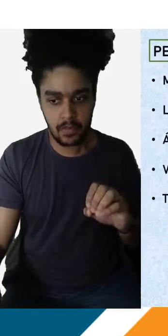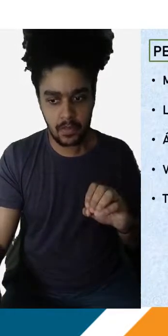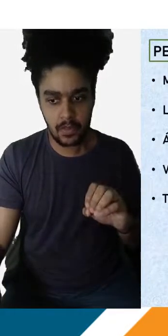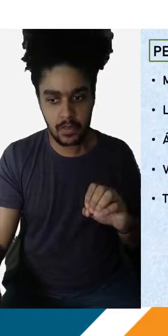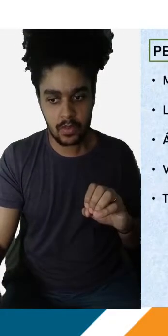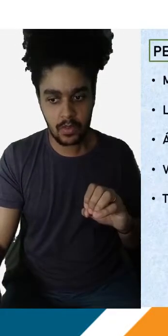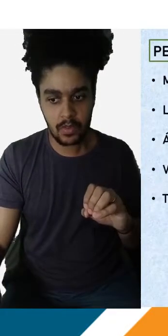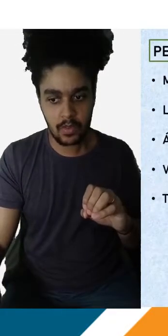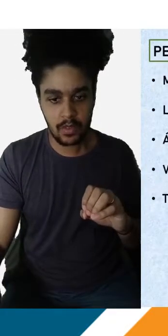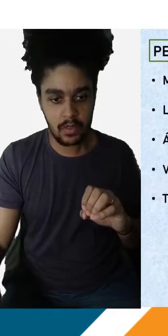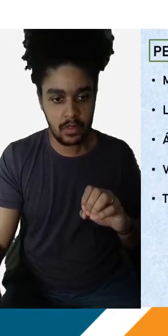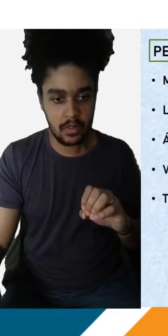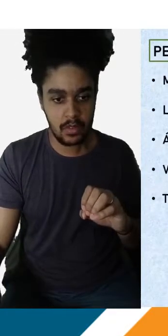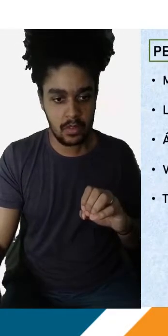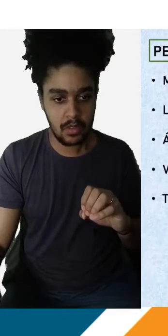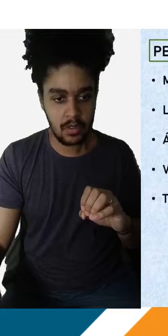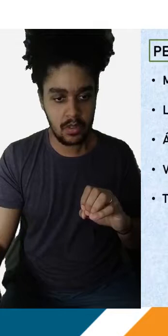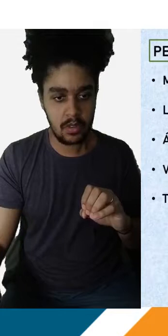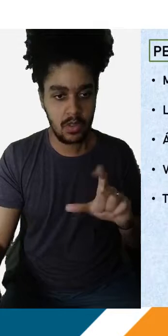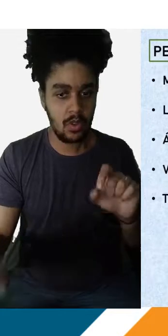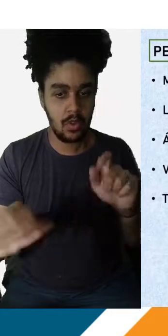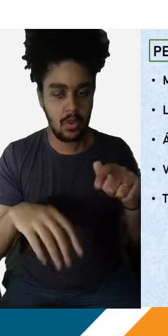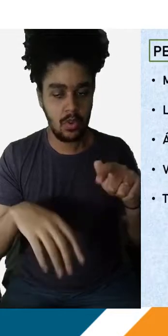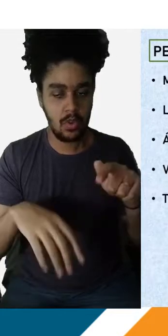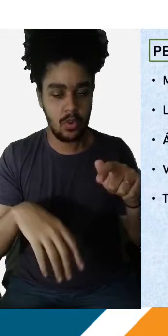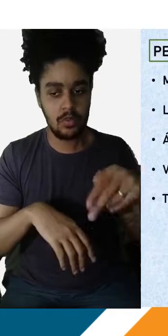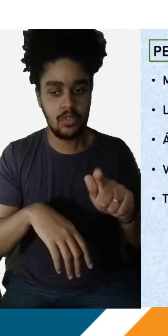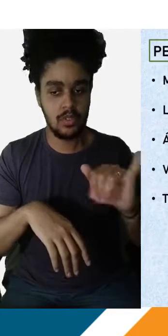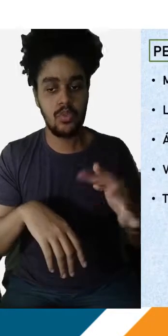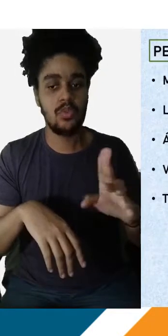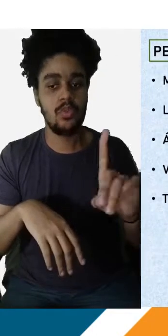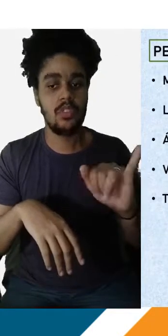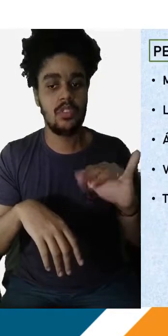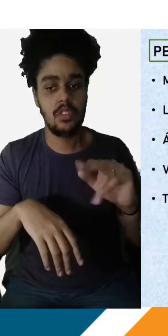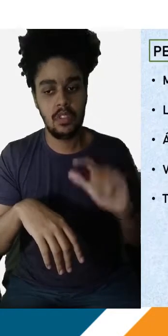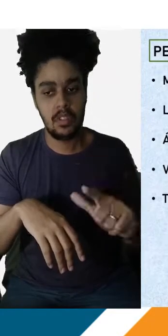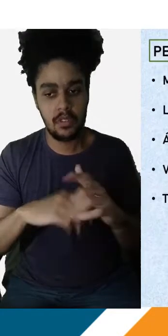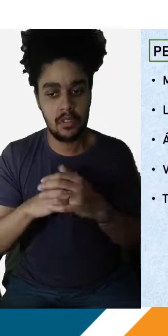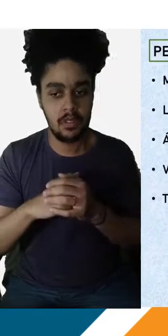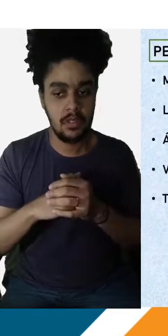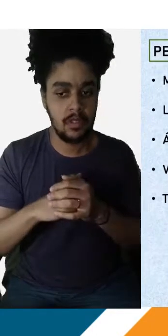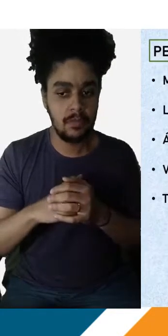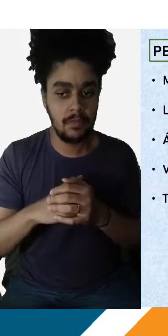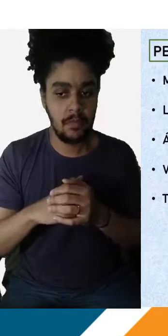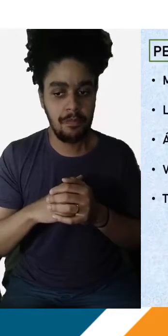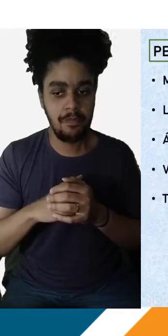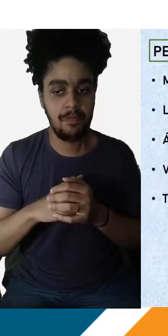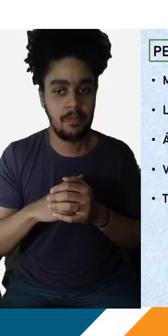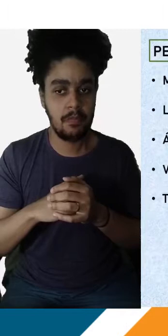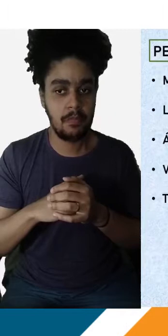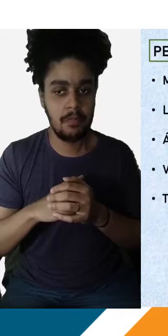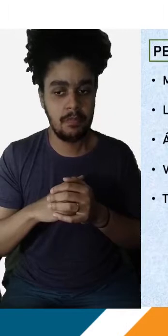que consiste, como a gente pode olhar na imagem, justamente numa visualização do rio através de um perfil longitudinal,